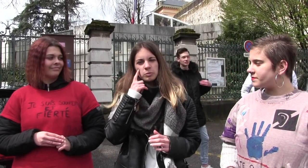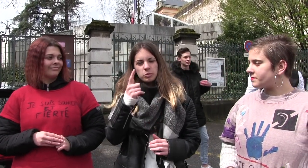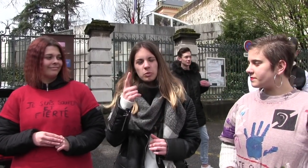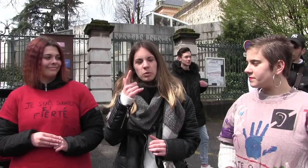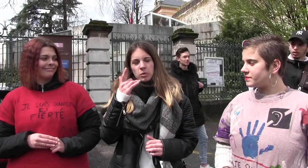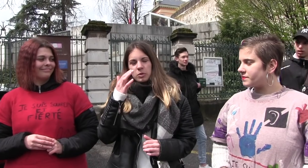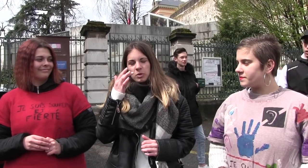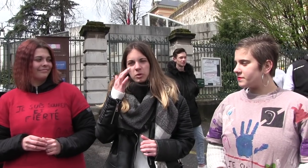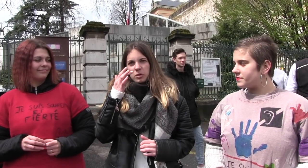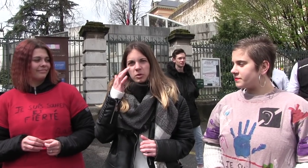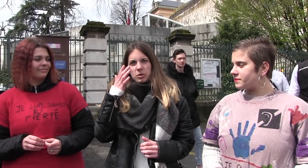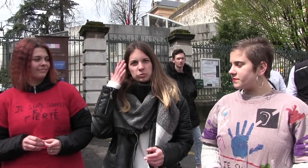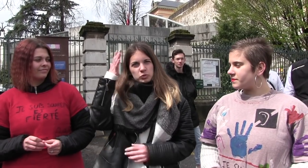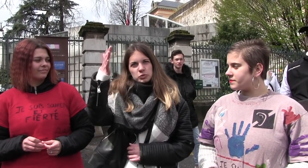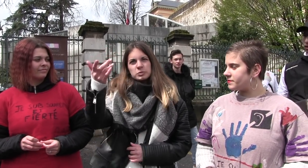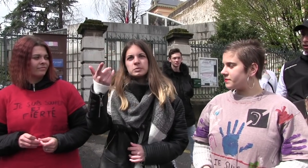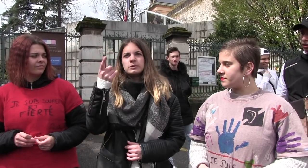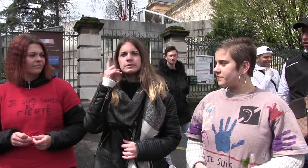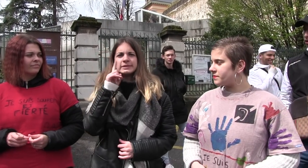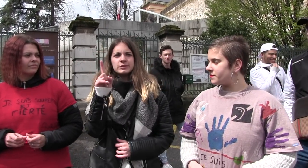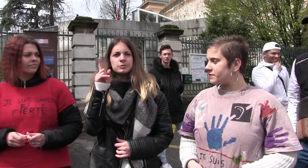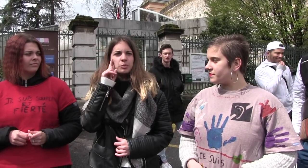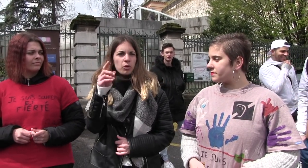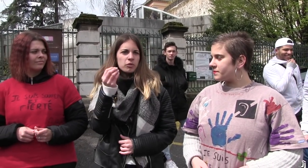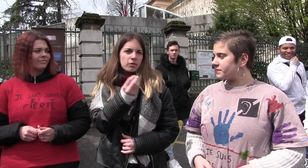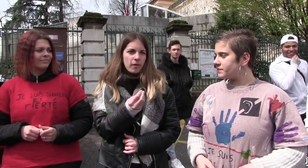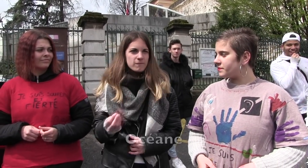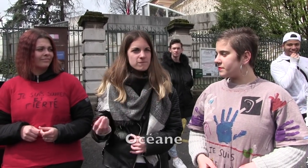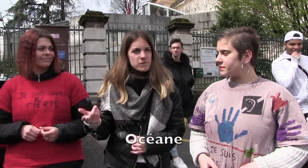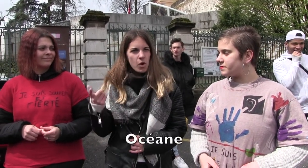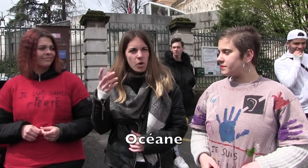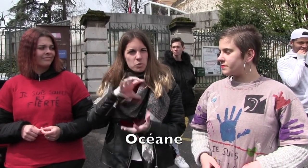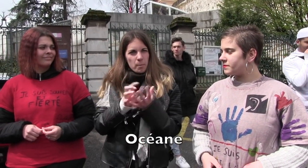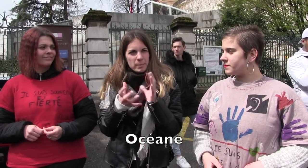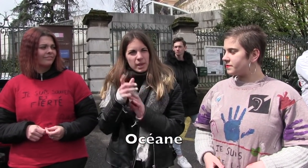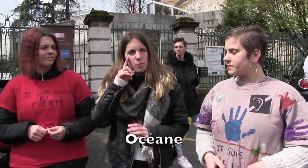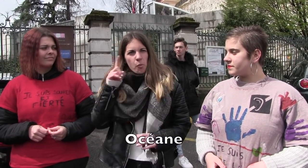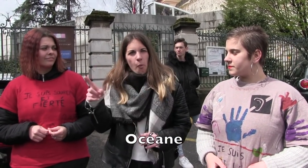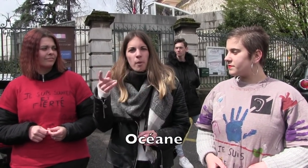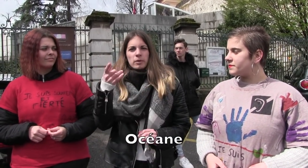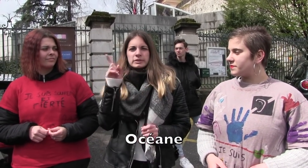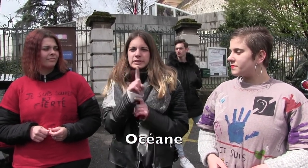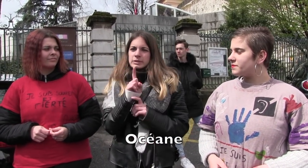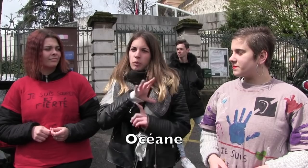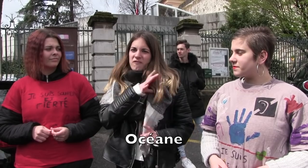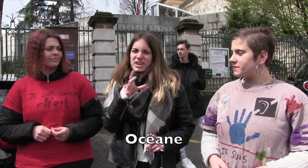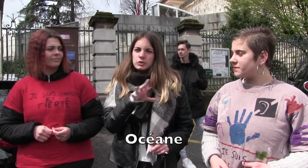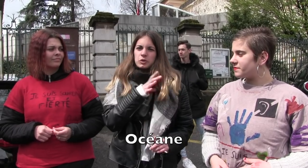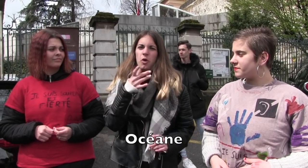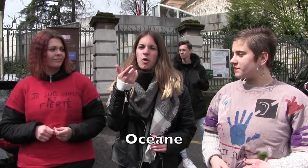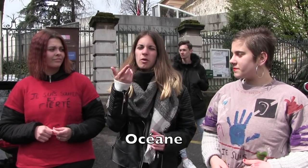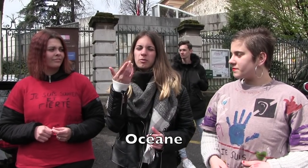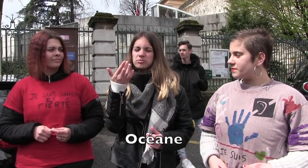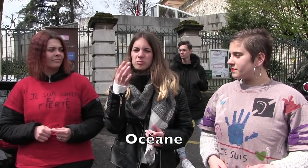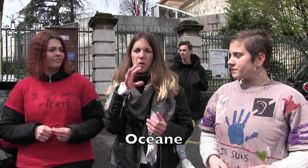Nous, on est contre l'inclusion pour plus tard, pour nos les enfants. Ça va être compliqué aussi pour les